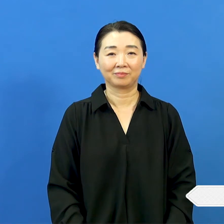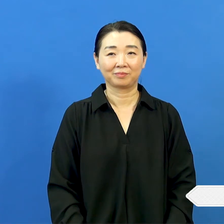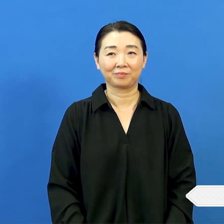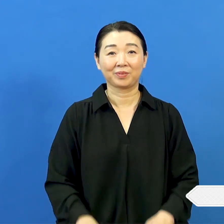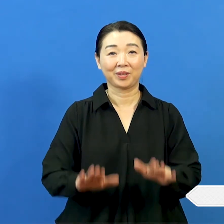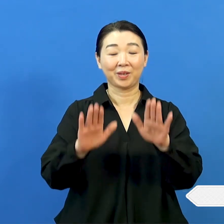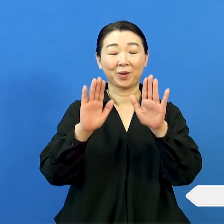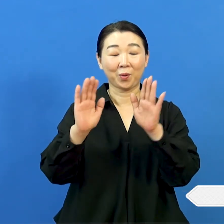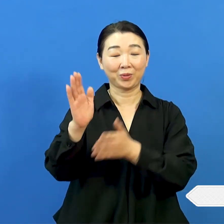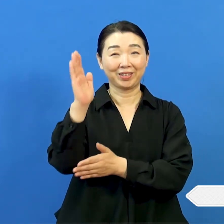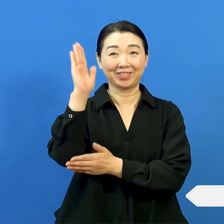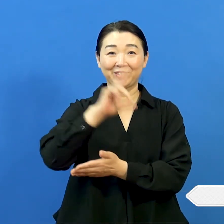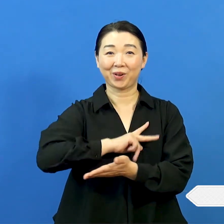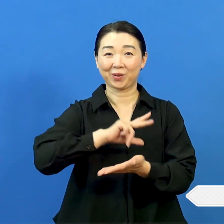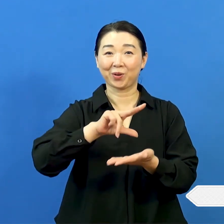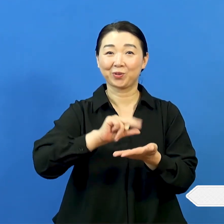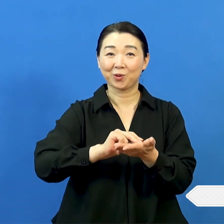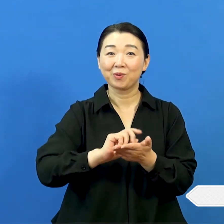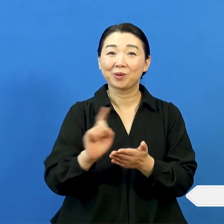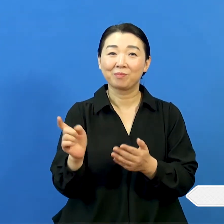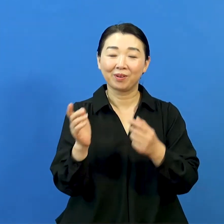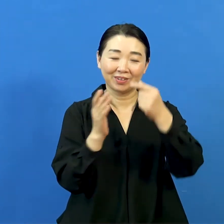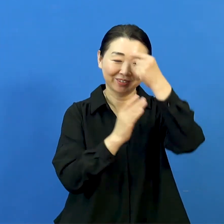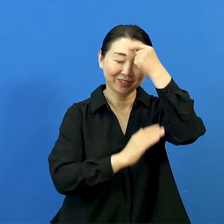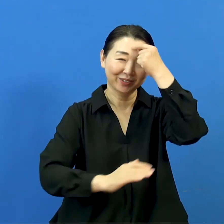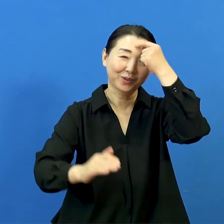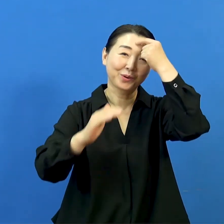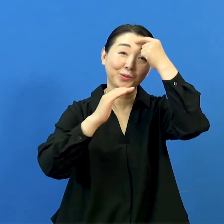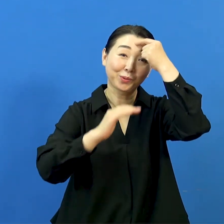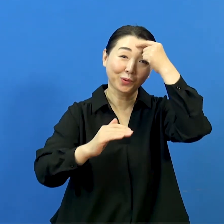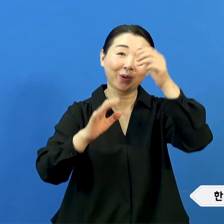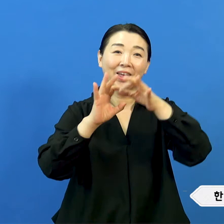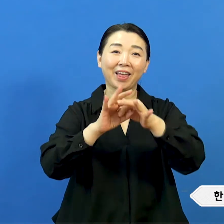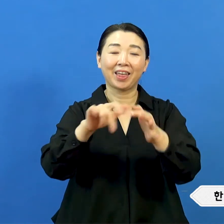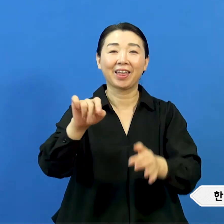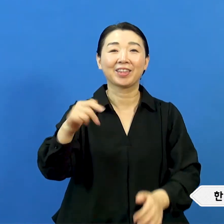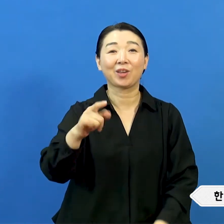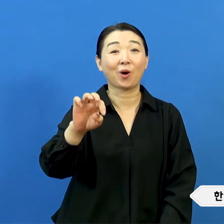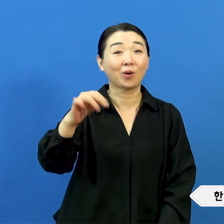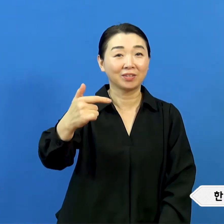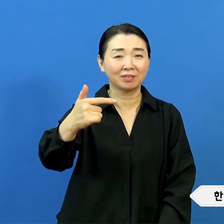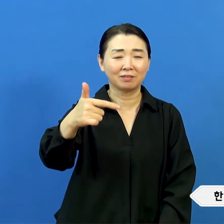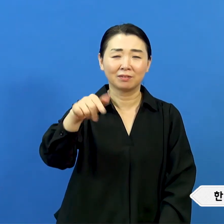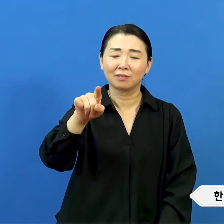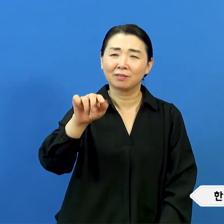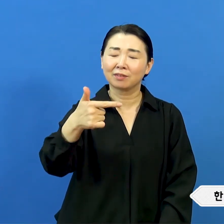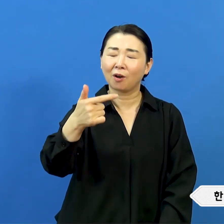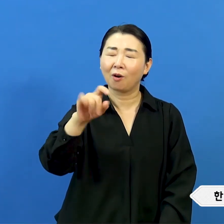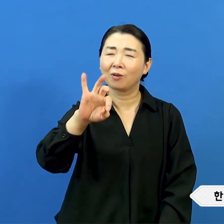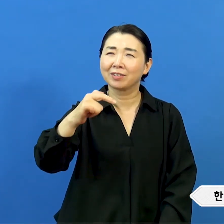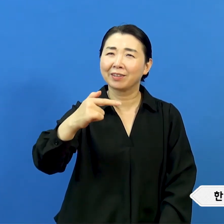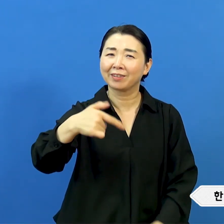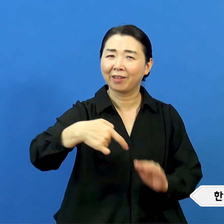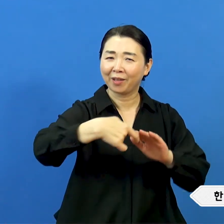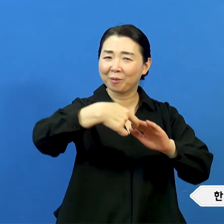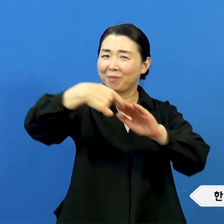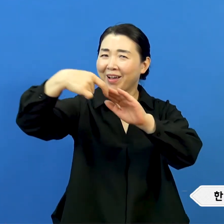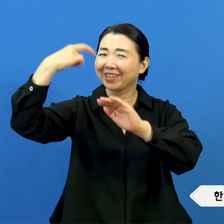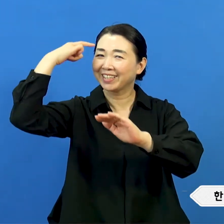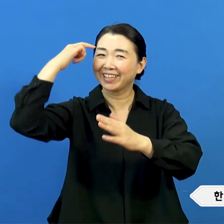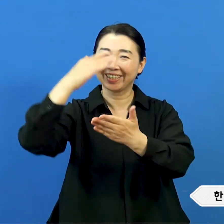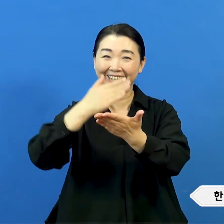오늘 설교 제목이 성도의 견인입니다. 견인이라고 하니까 견인차를 생각하면 안